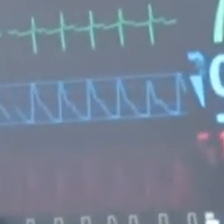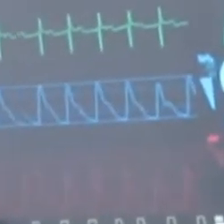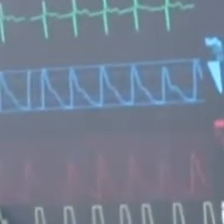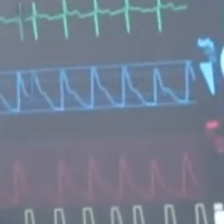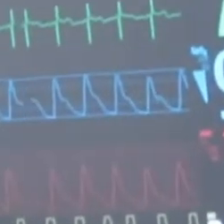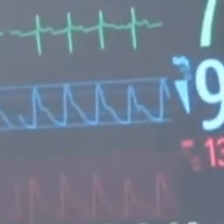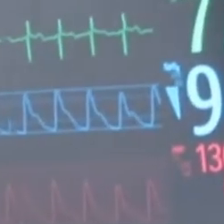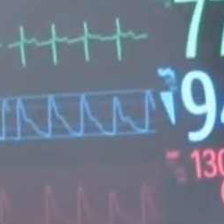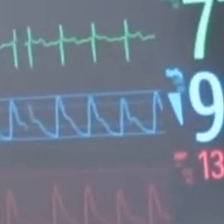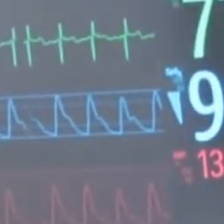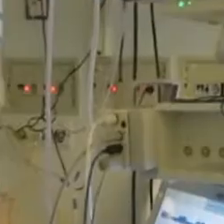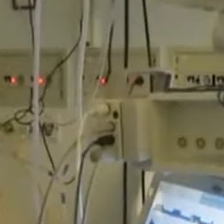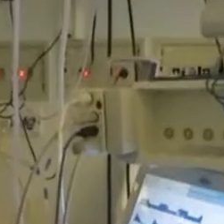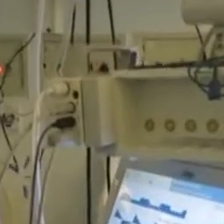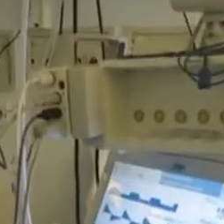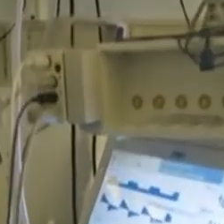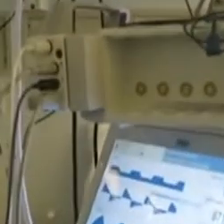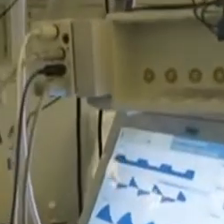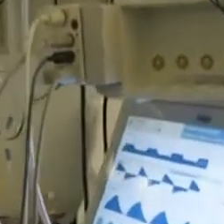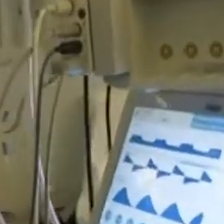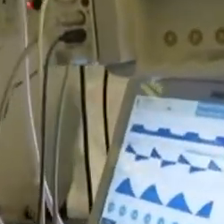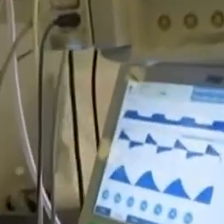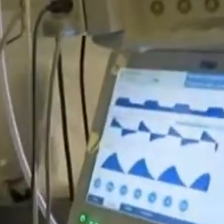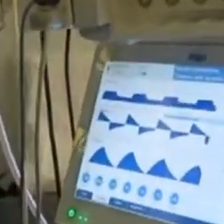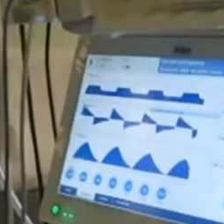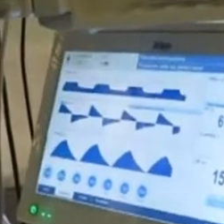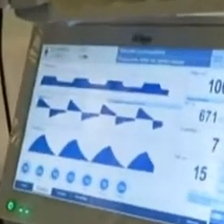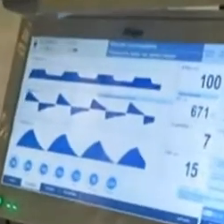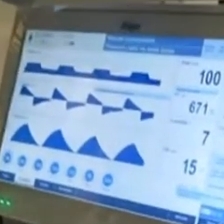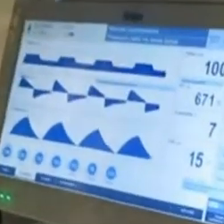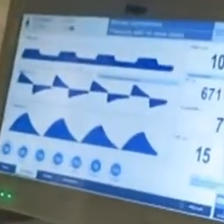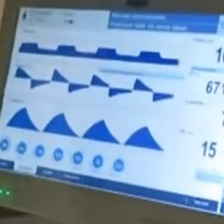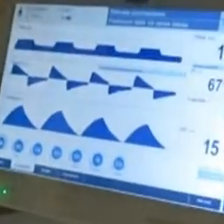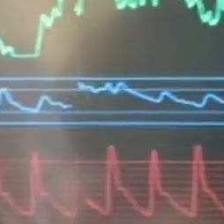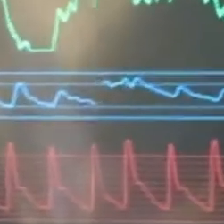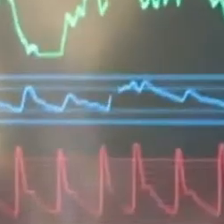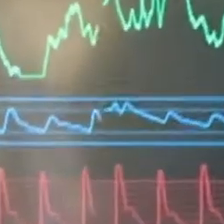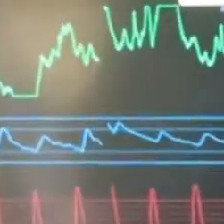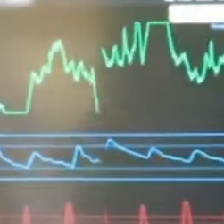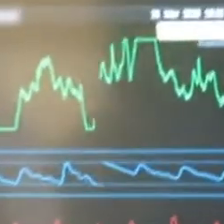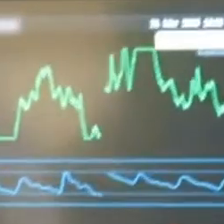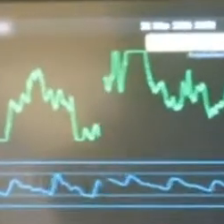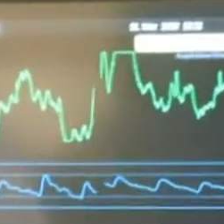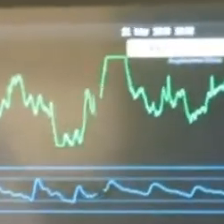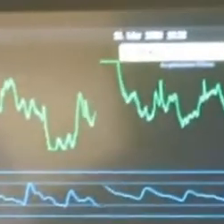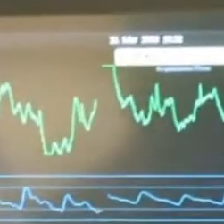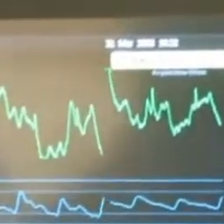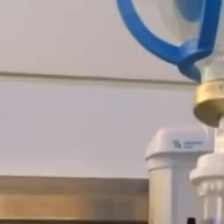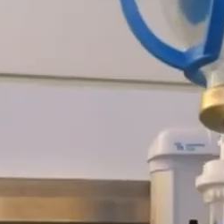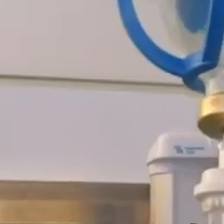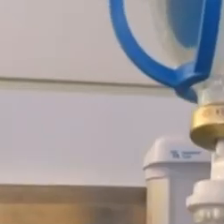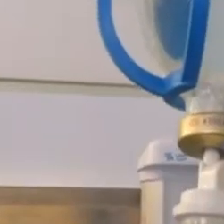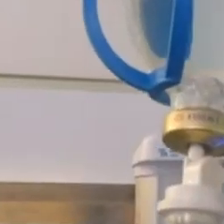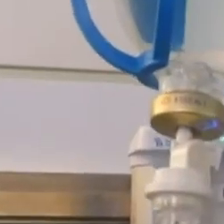La curva dei contagi in Veneto continua a scendere, altrettanto confortanti i dati che arrivano dagli ospedali con le terapie intensive